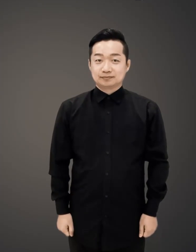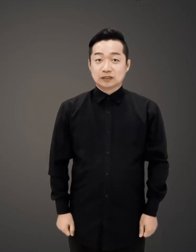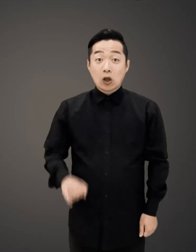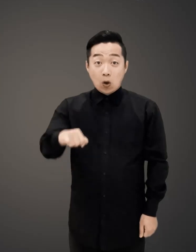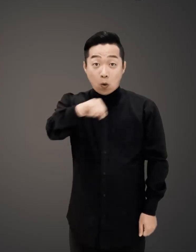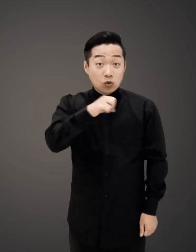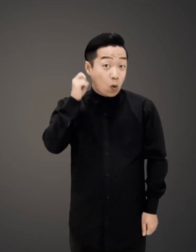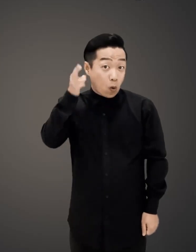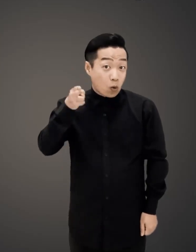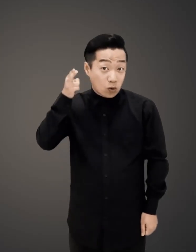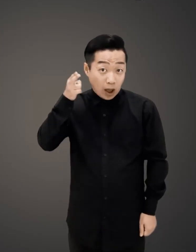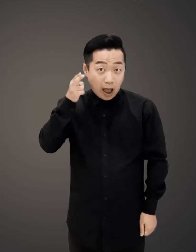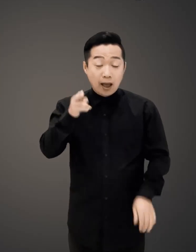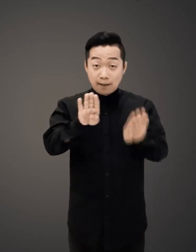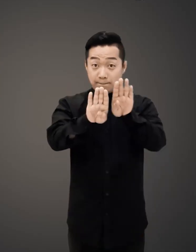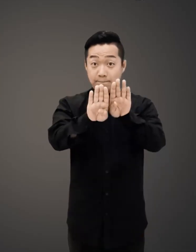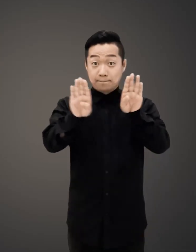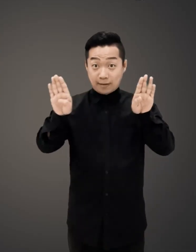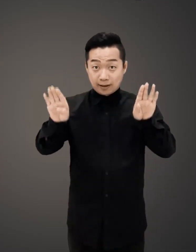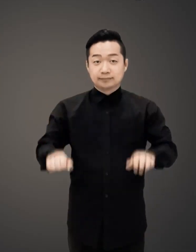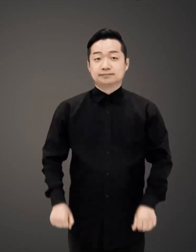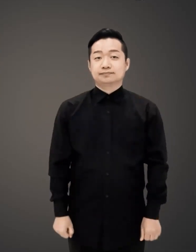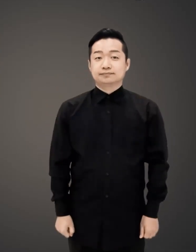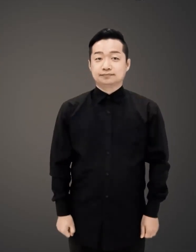곤충 호텔의 문이 활짝 열리자